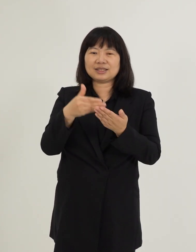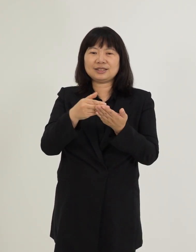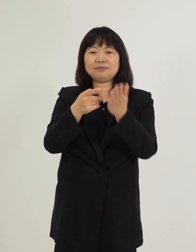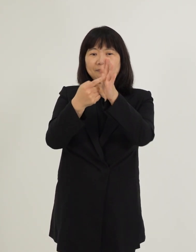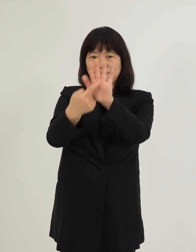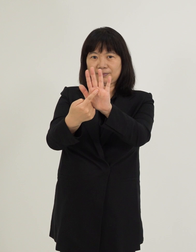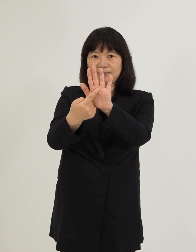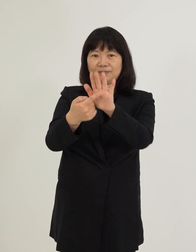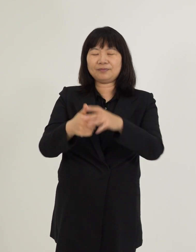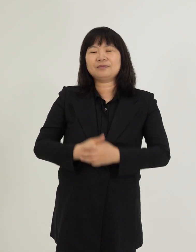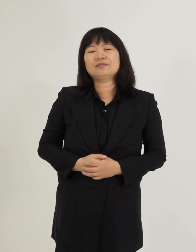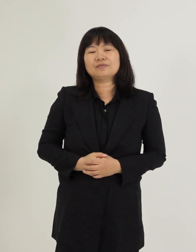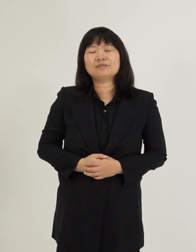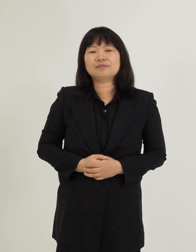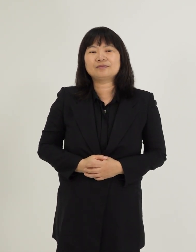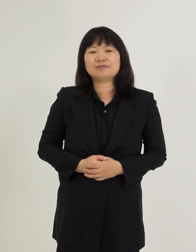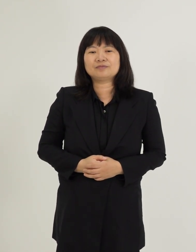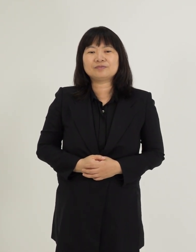있습니다.